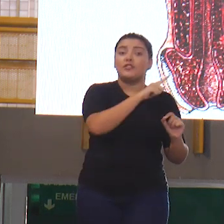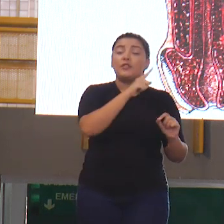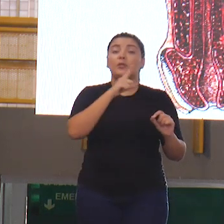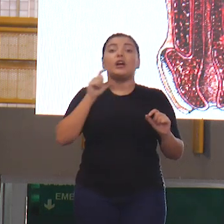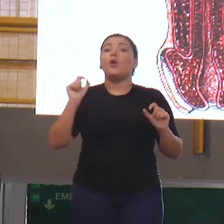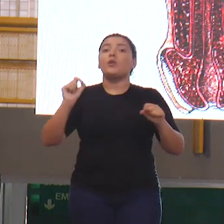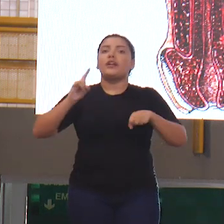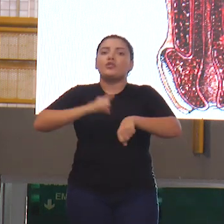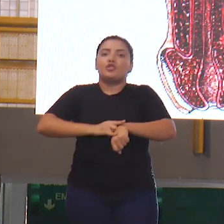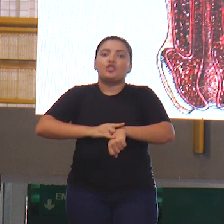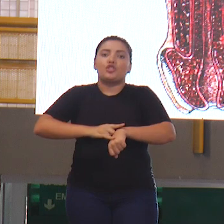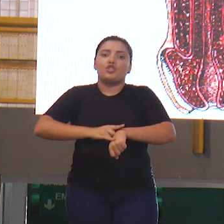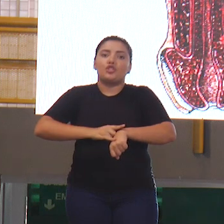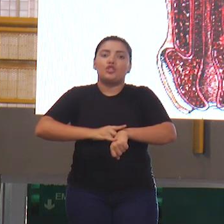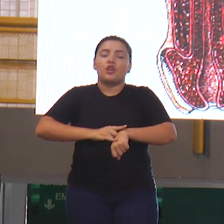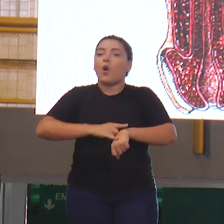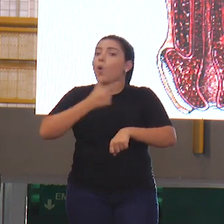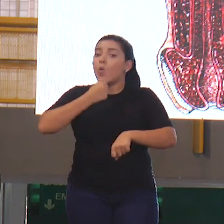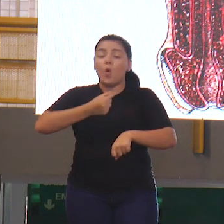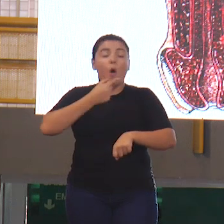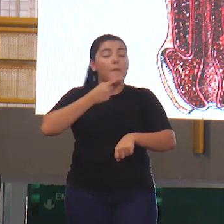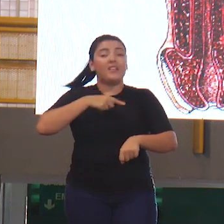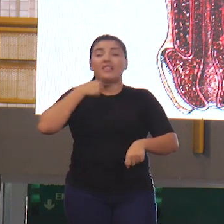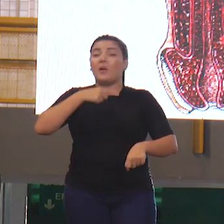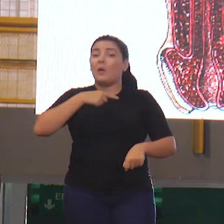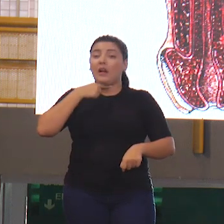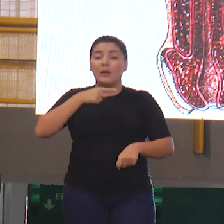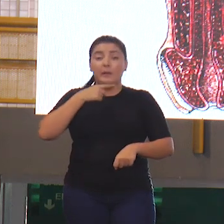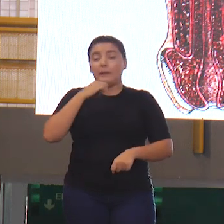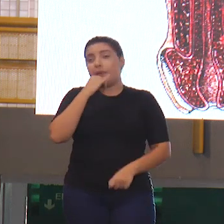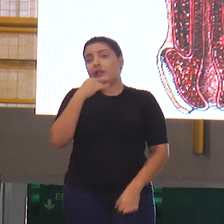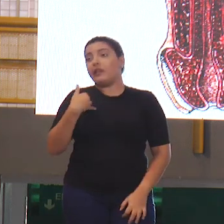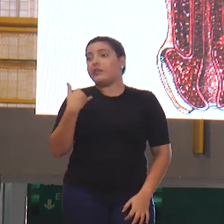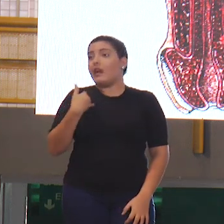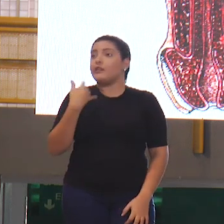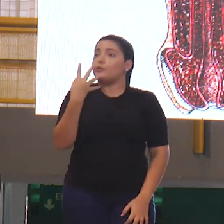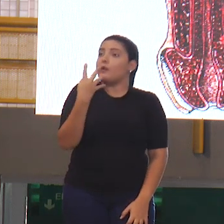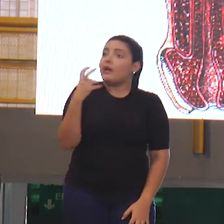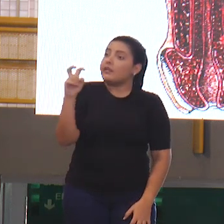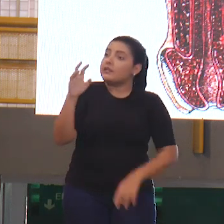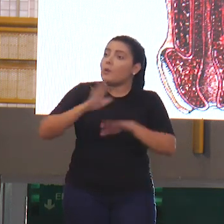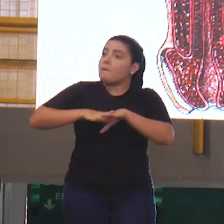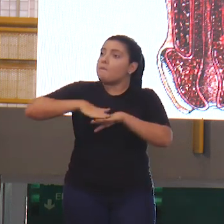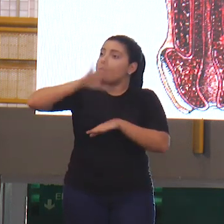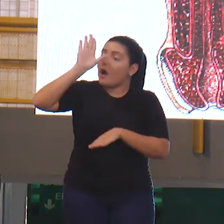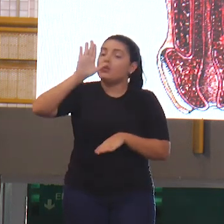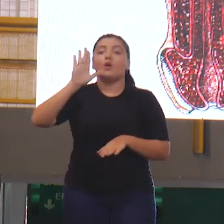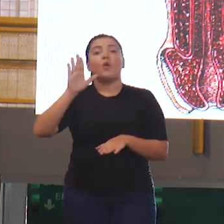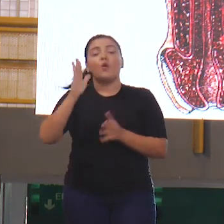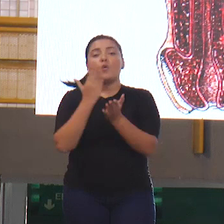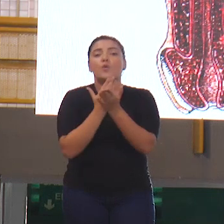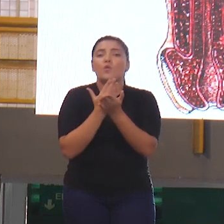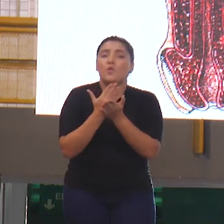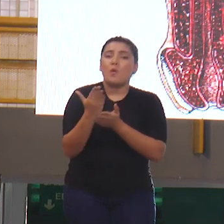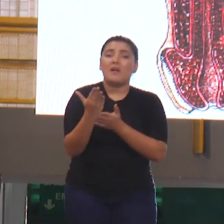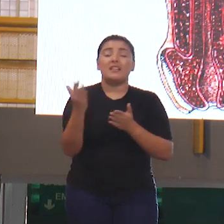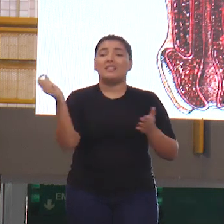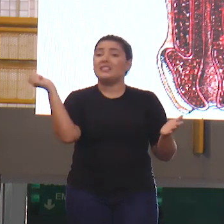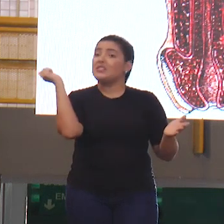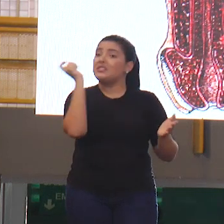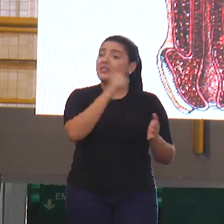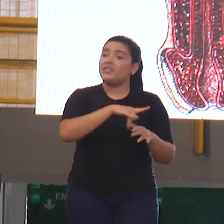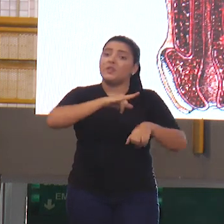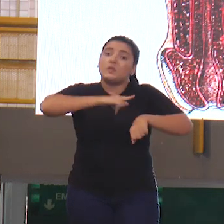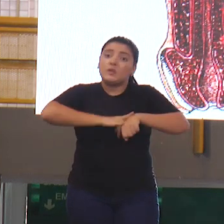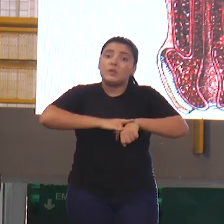urinar. Tá certo? Então o homem, após os 45 anos, ele começa a ter esse tipo de